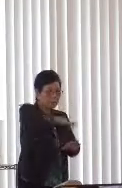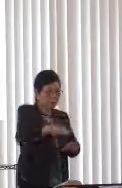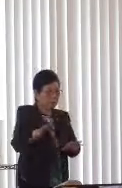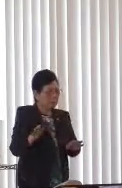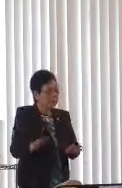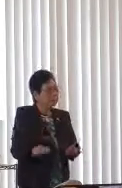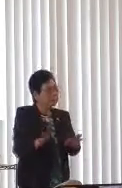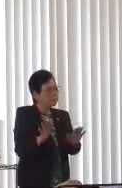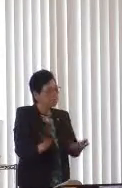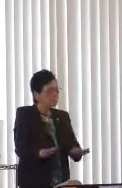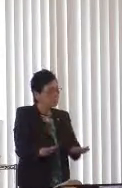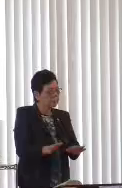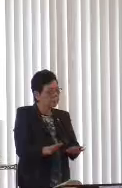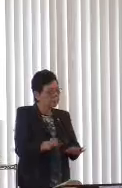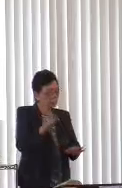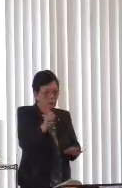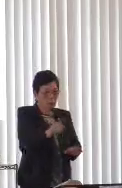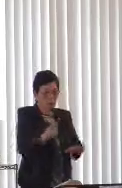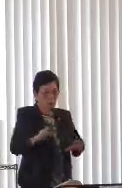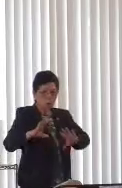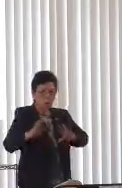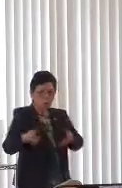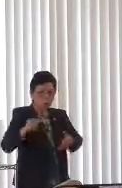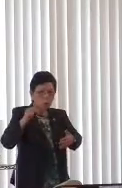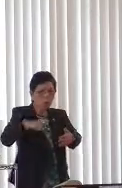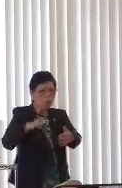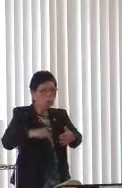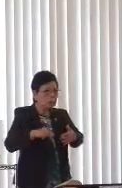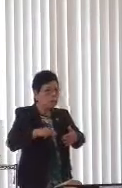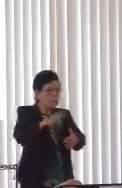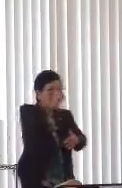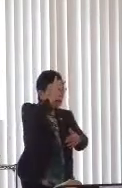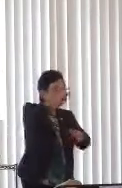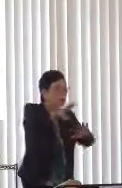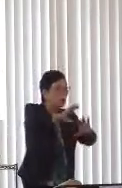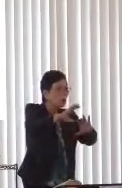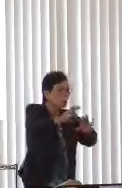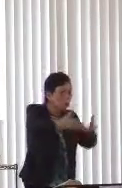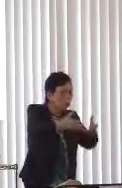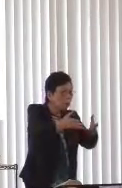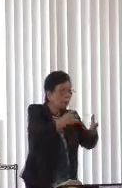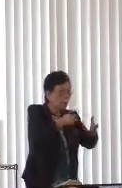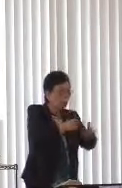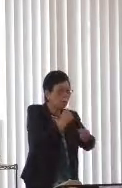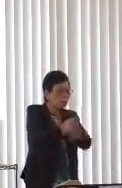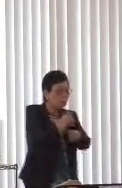の人の国の中に神の国を建